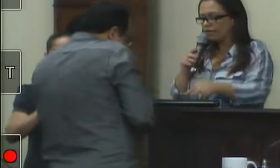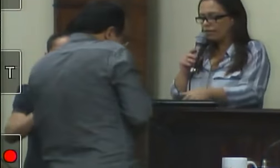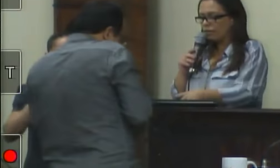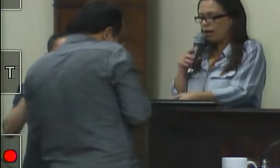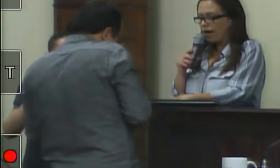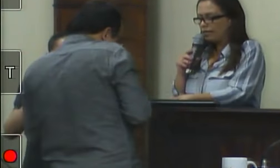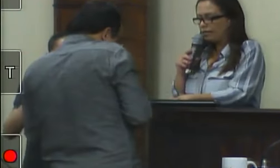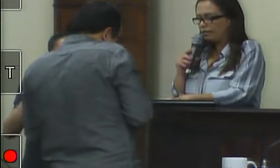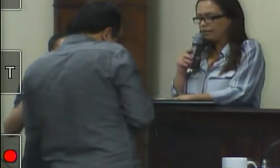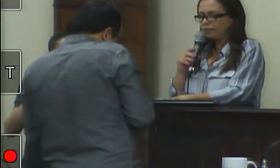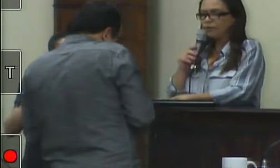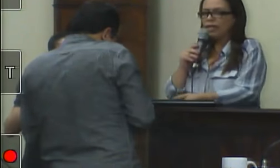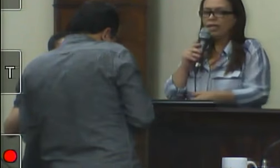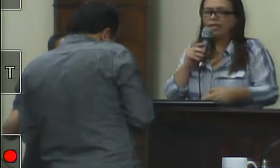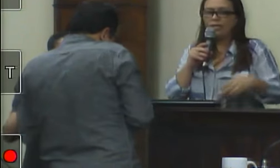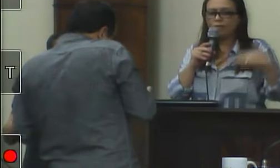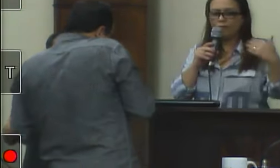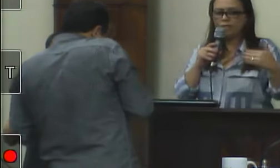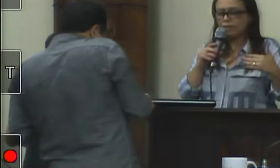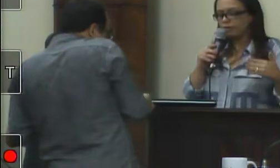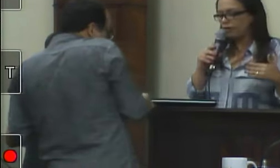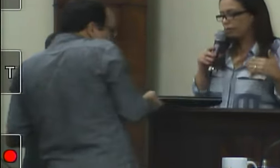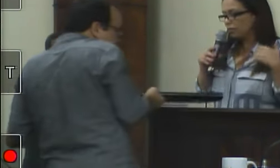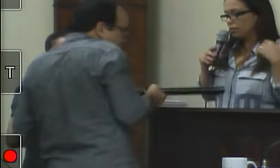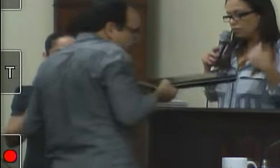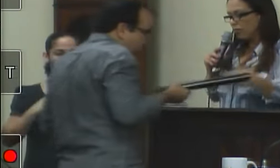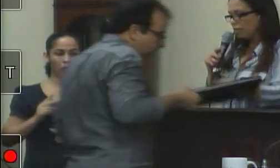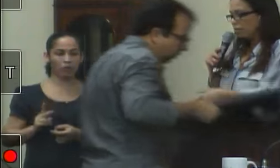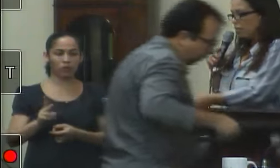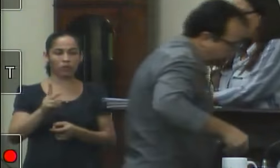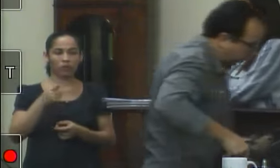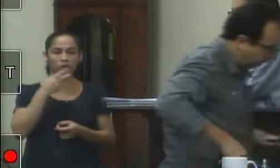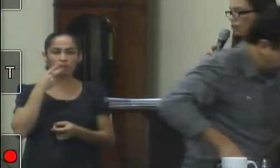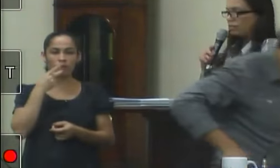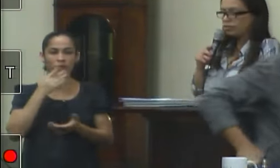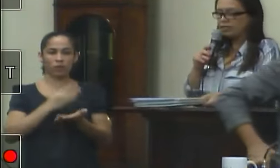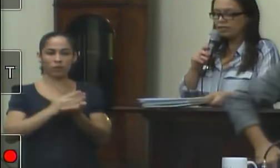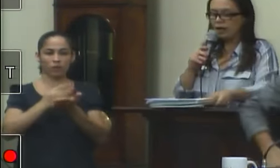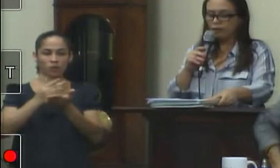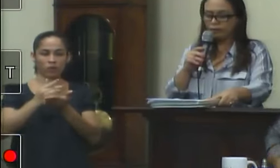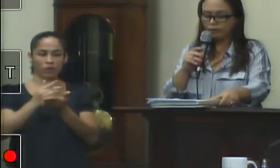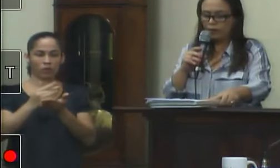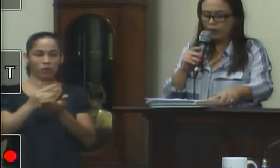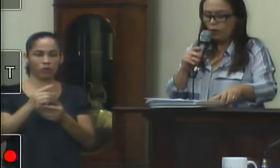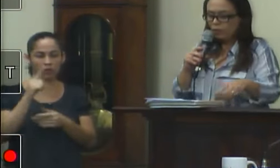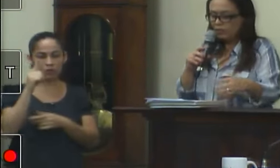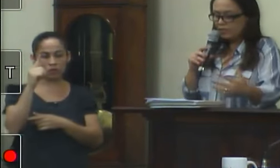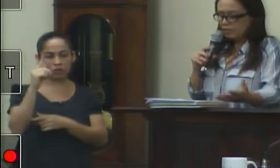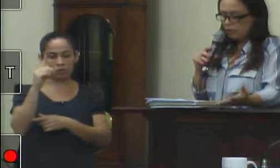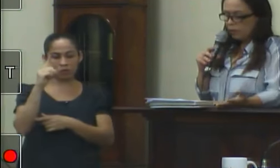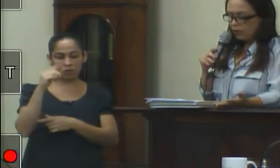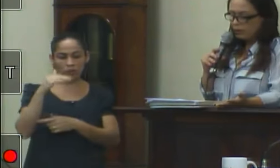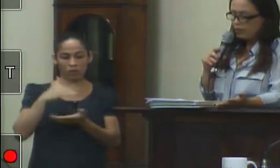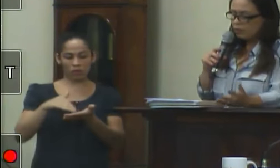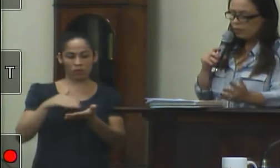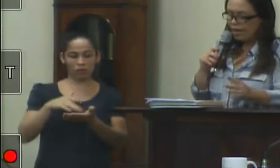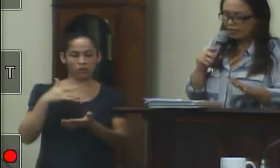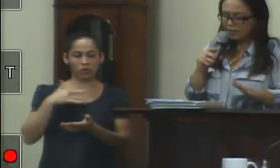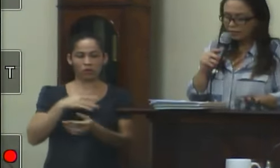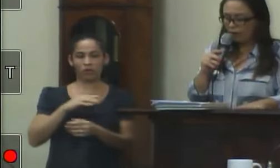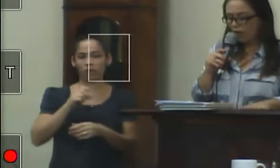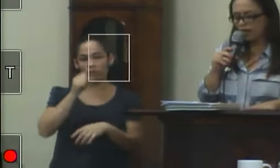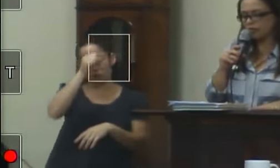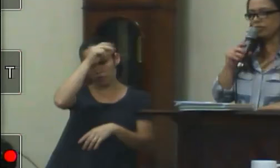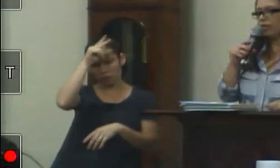aprimorar a atenção básica, e eu venho sempre falando isso desde o início da nossa gestão. Um município com atenção